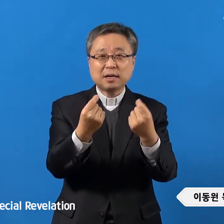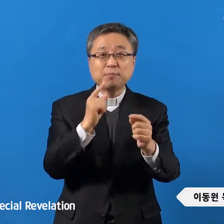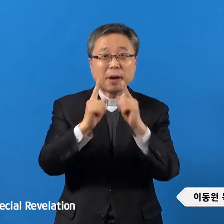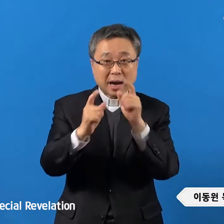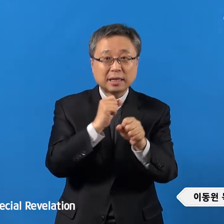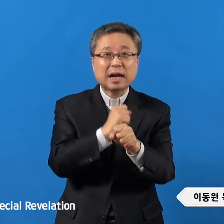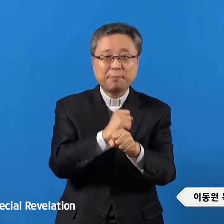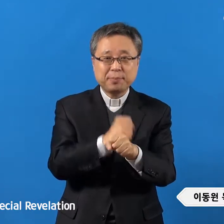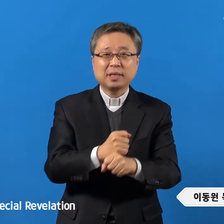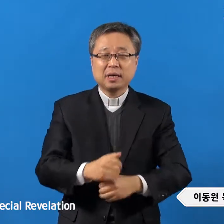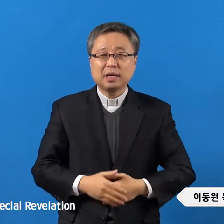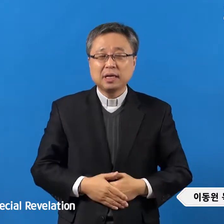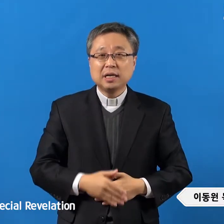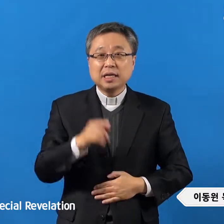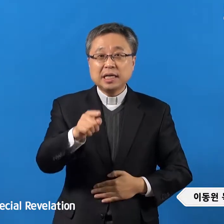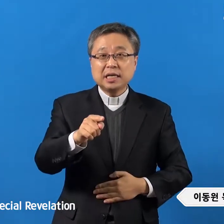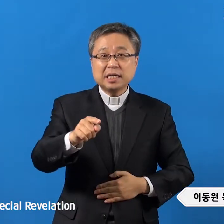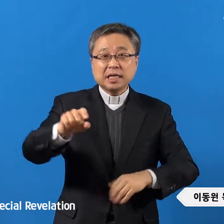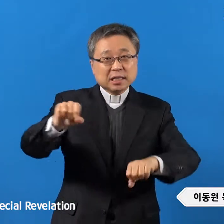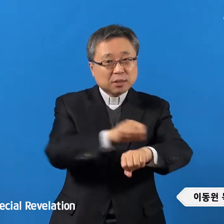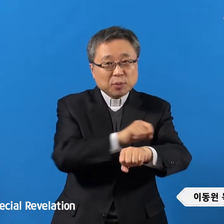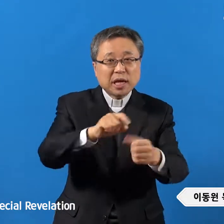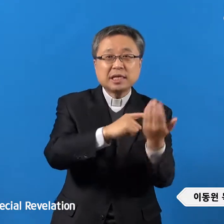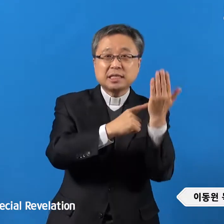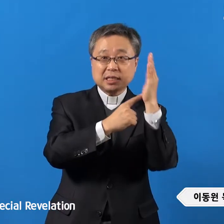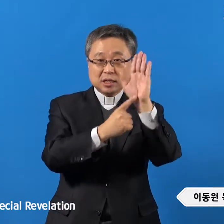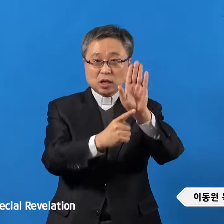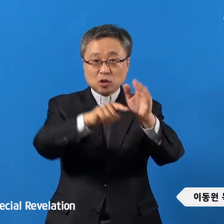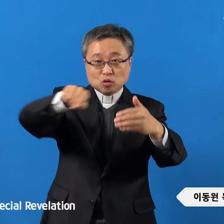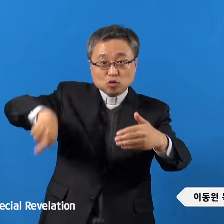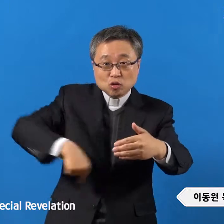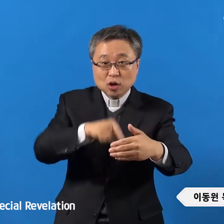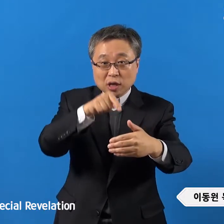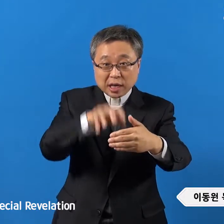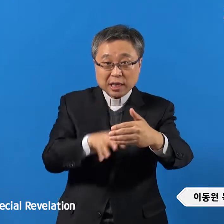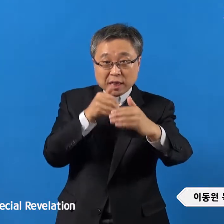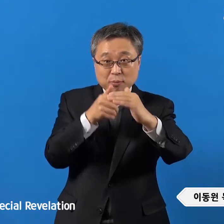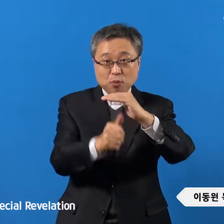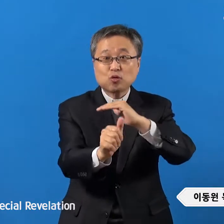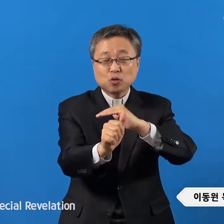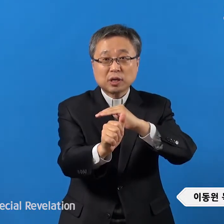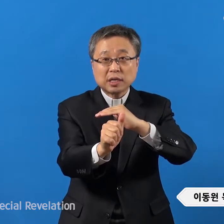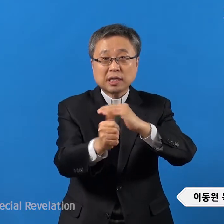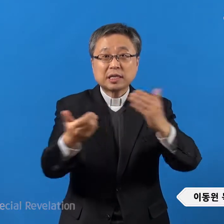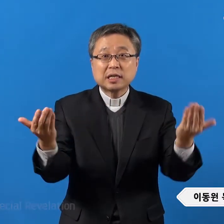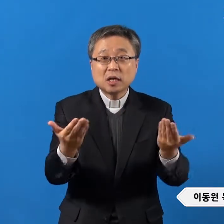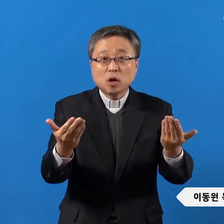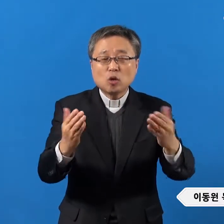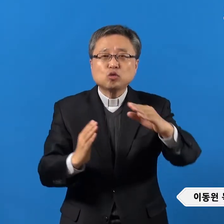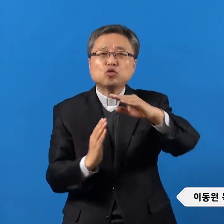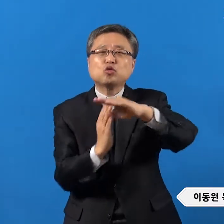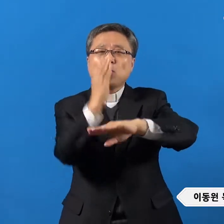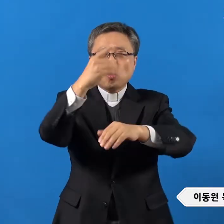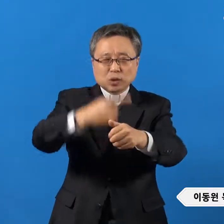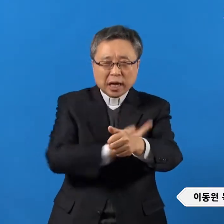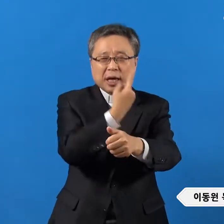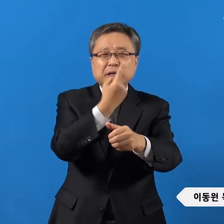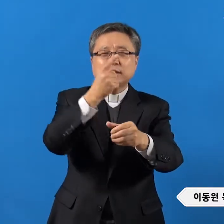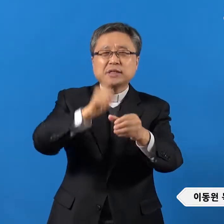말합니다. 이 Special Revelation, 특별 계시 중에 대표적인 것이 초자연적 기적들과 같은